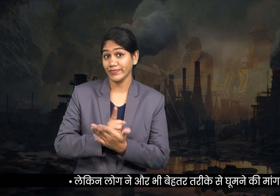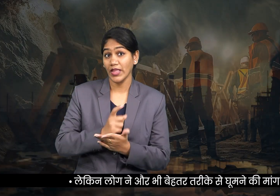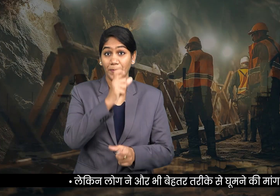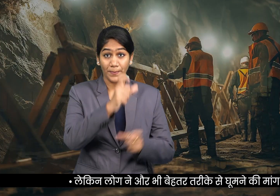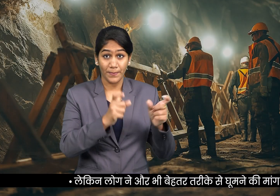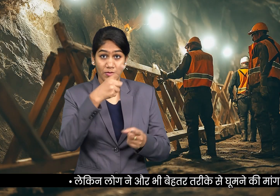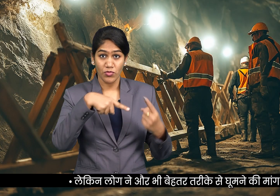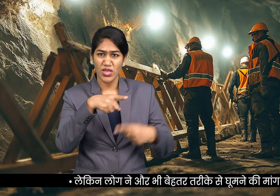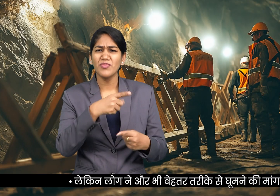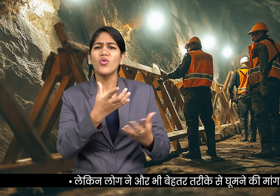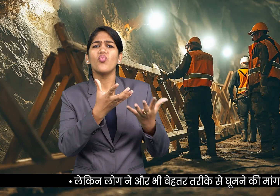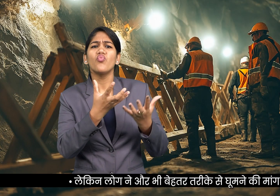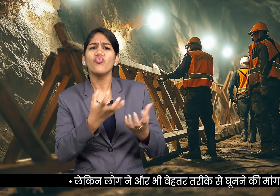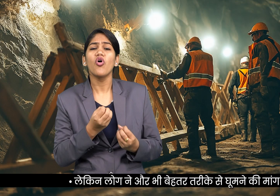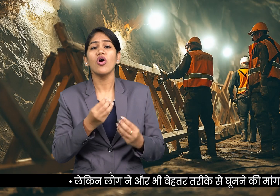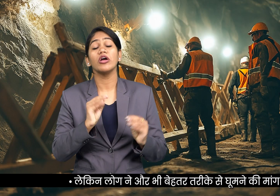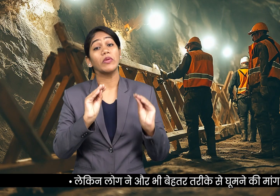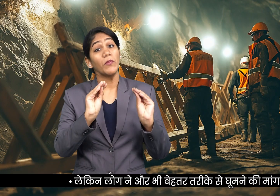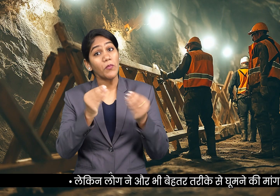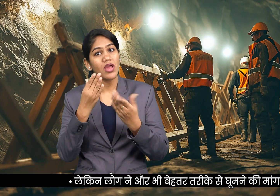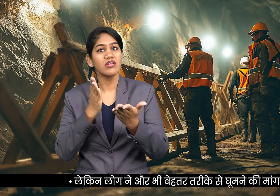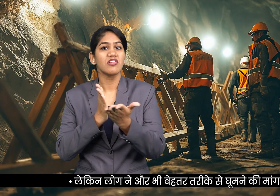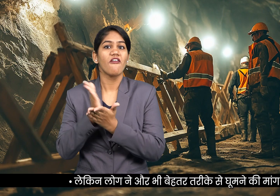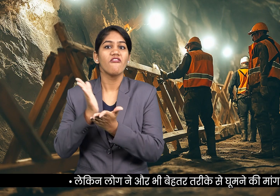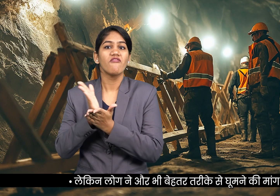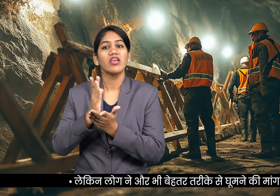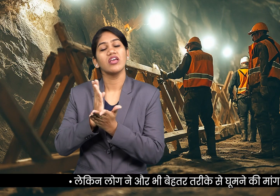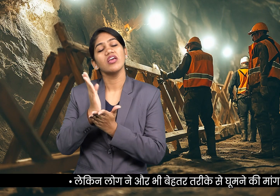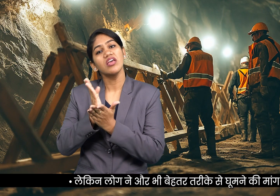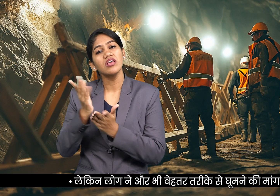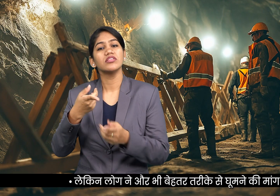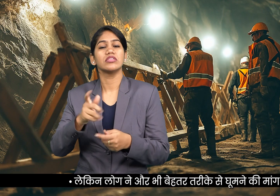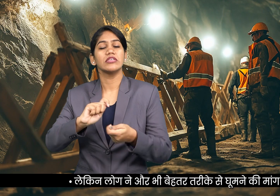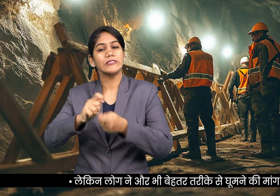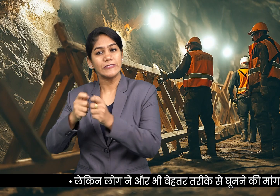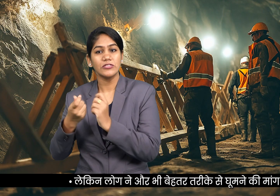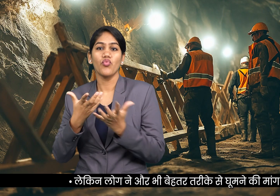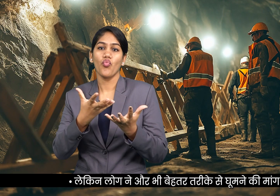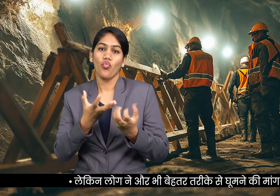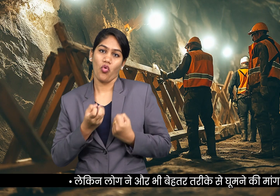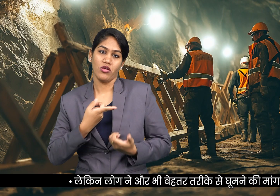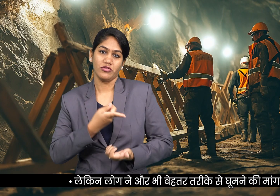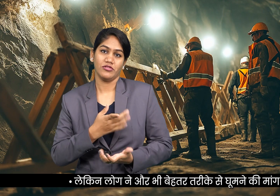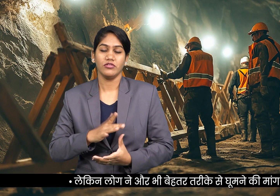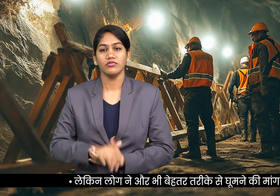लेकिन लोगों ने और भी बेहतर तरीके से घूमने की मांग की।